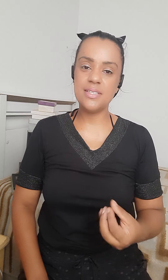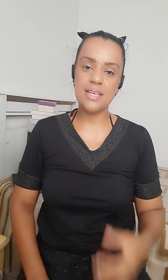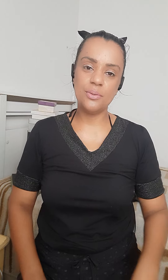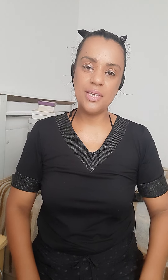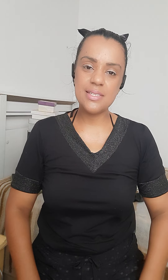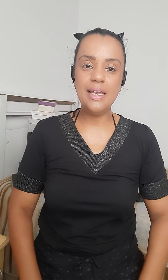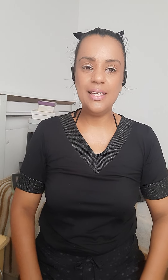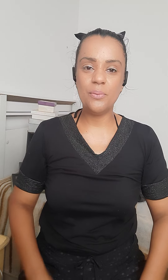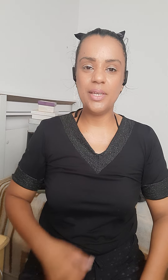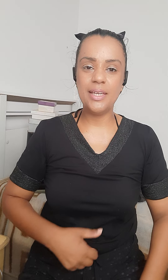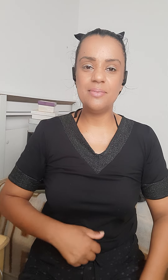aprendizado dessa língua, né?